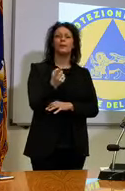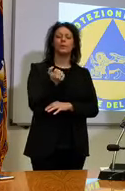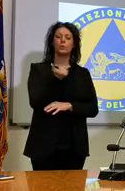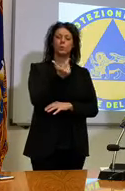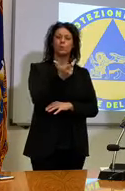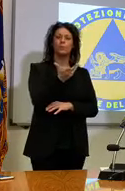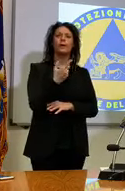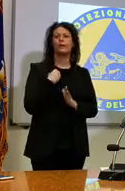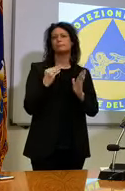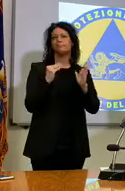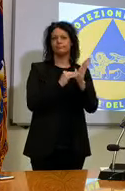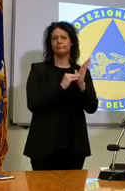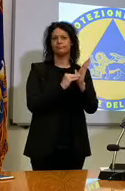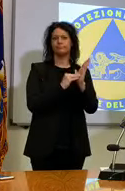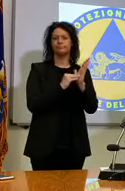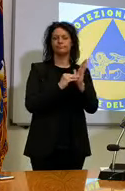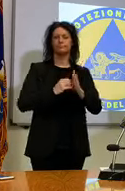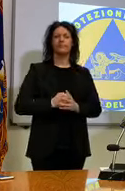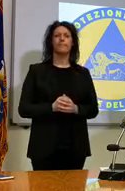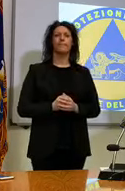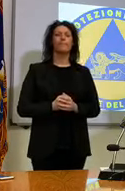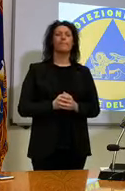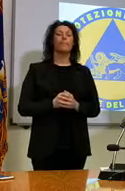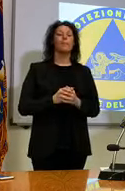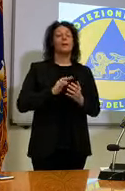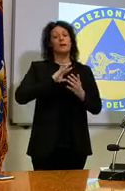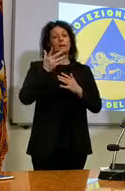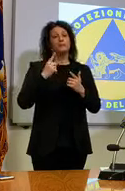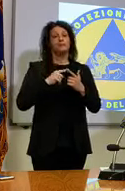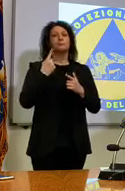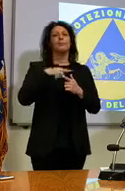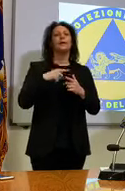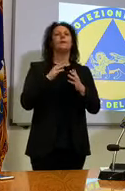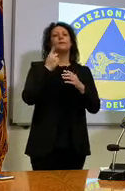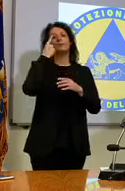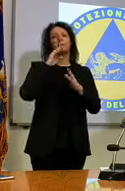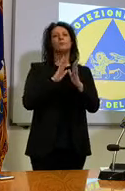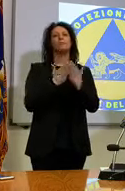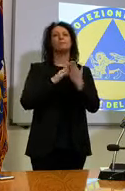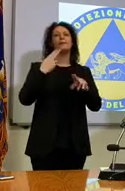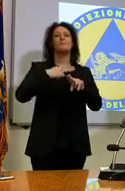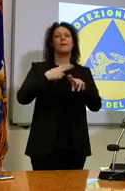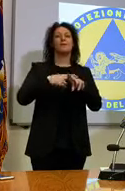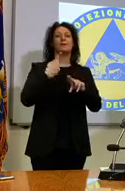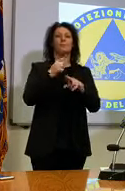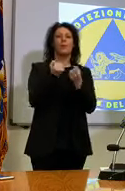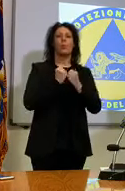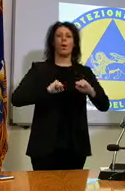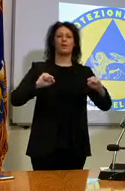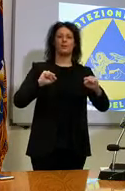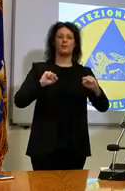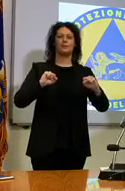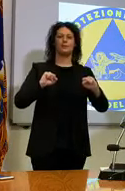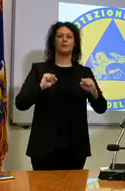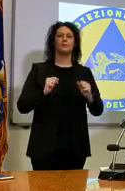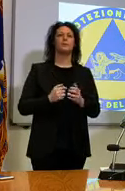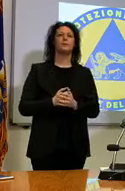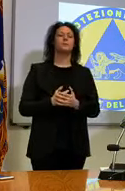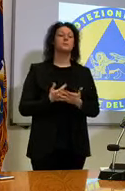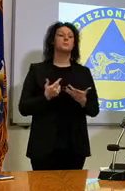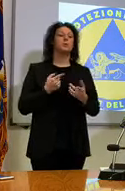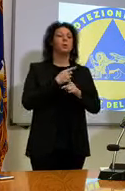responsabile. Dall'altro il tema della patente, queste robe, io non ho letto le dichiarazioni, dico che voi dovreste fare un lavoro